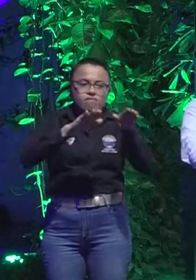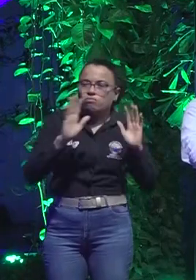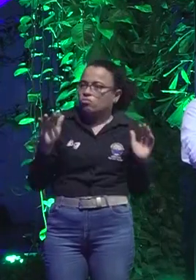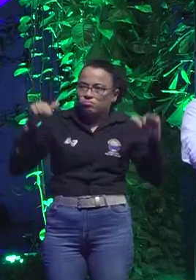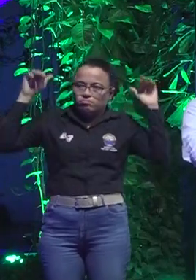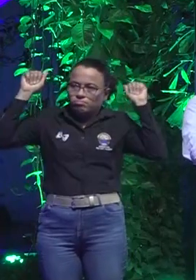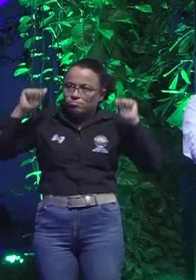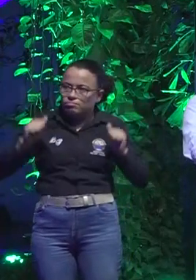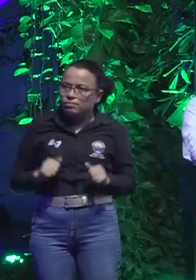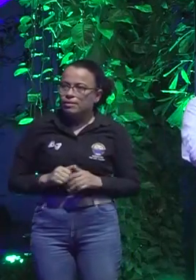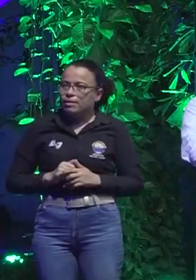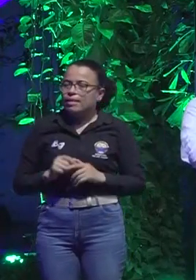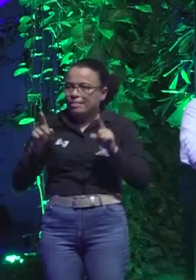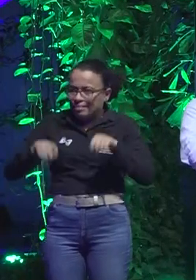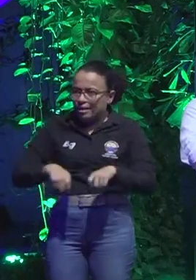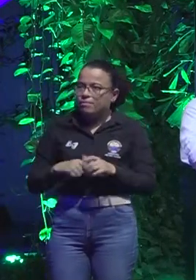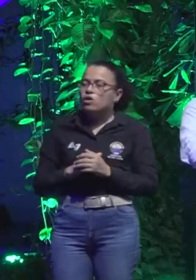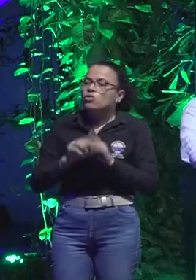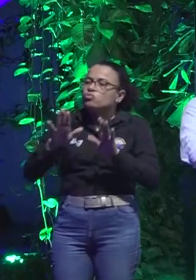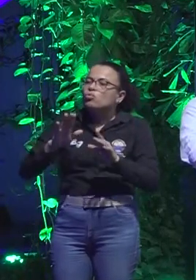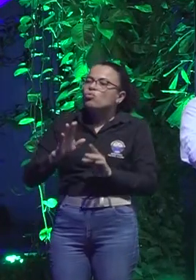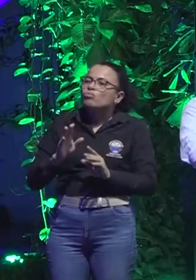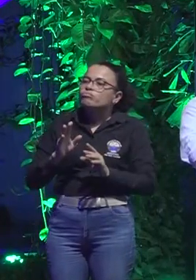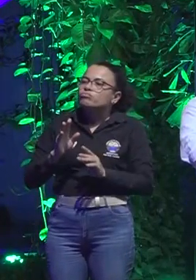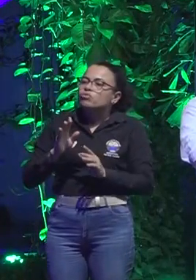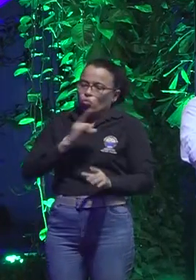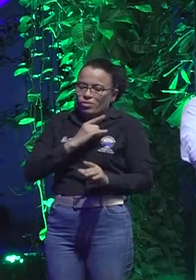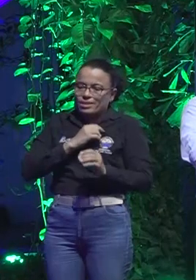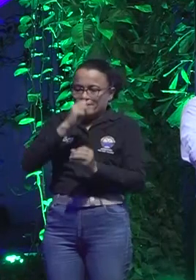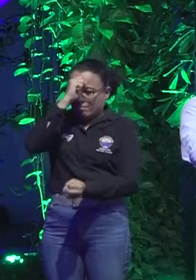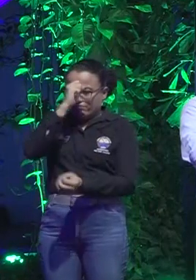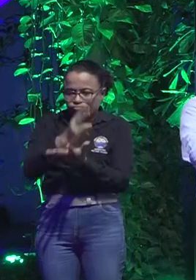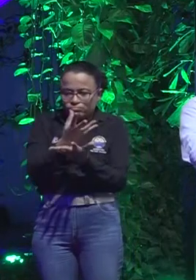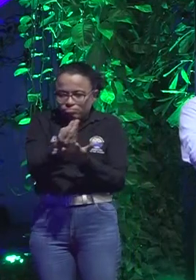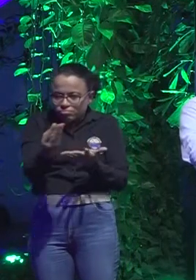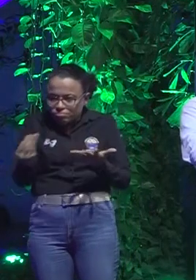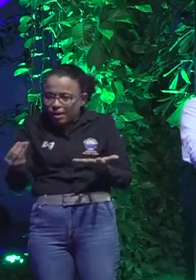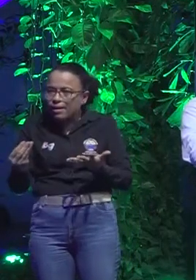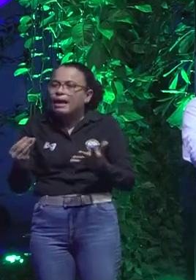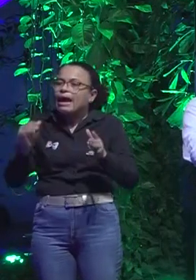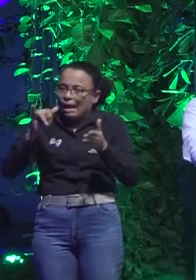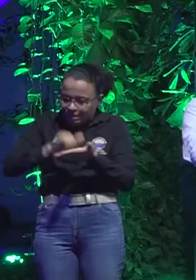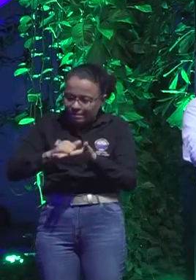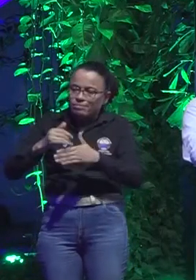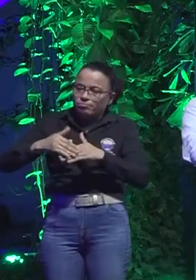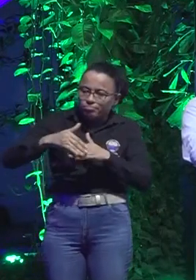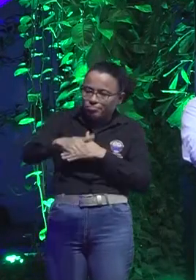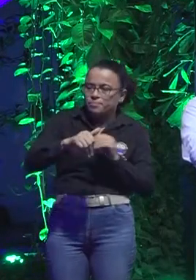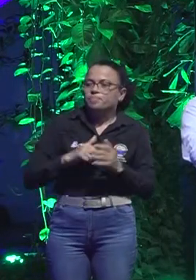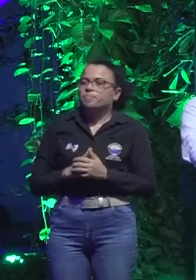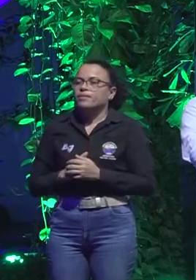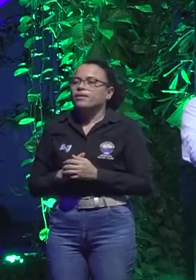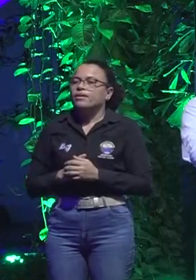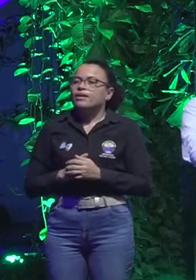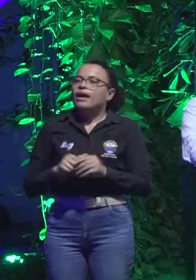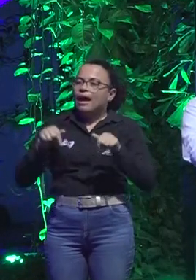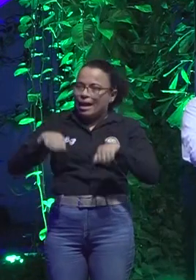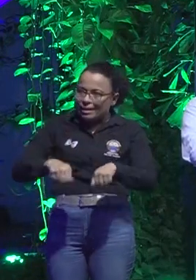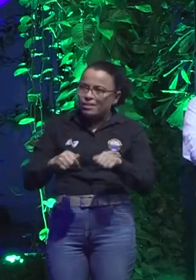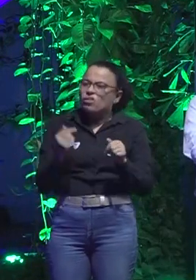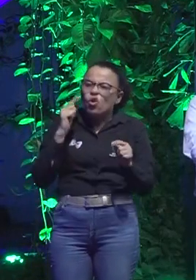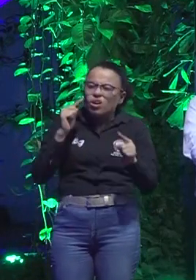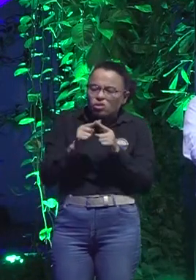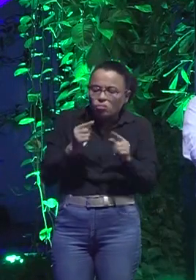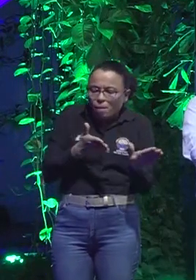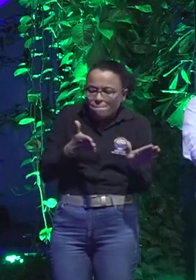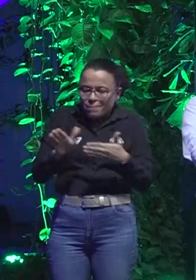sea. Es una universidad diversa y tiene que hacerlo así. Tener planes financieros específicos para los